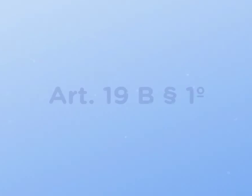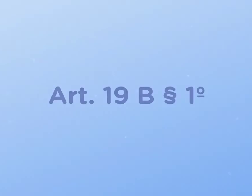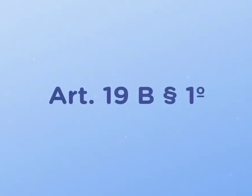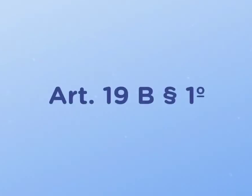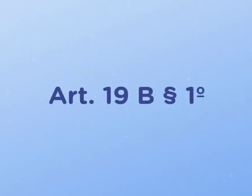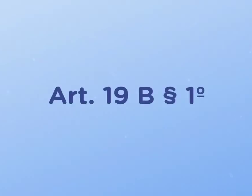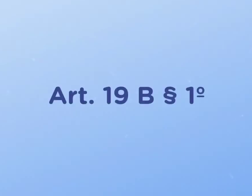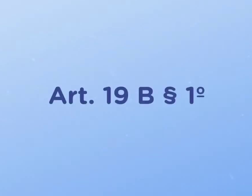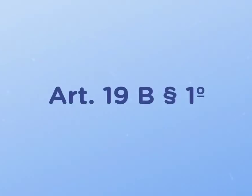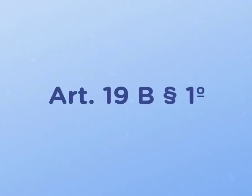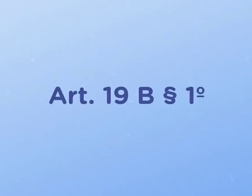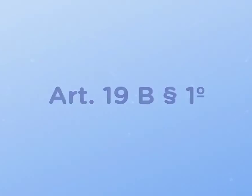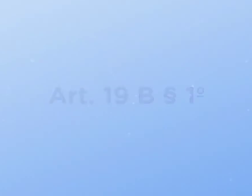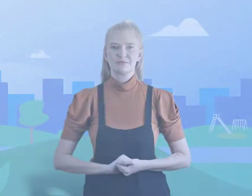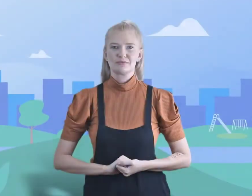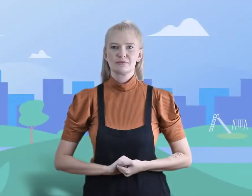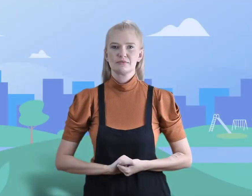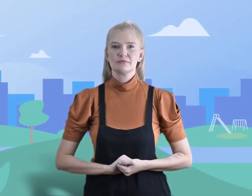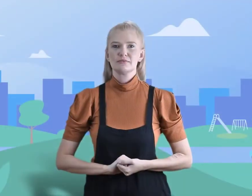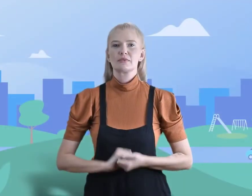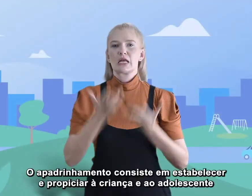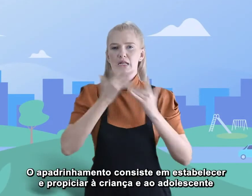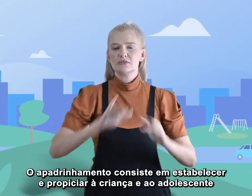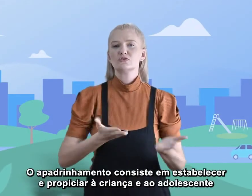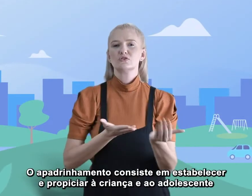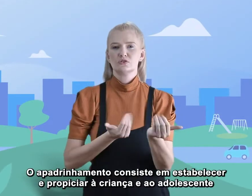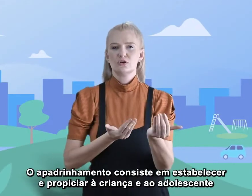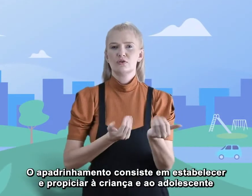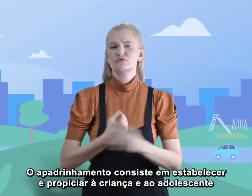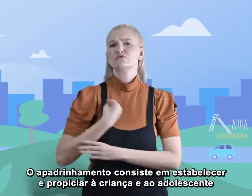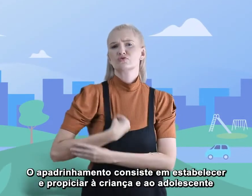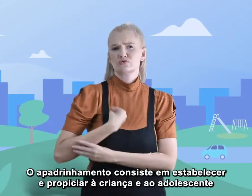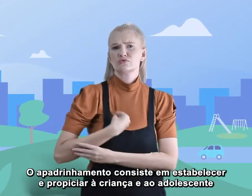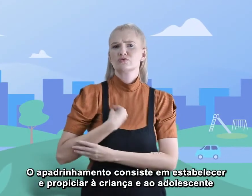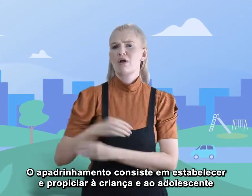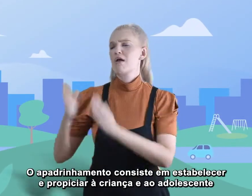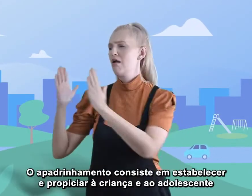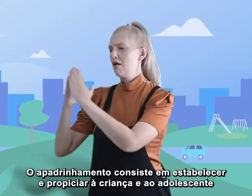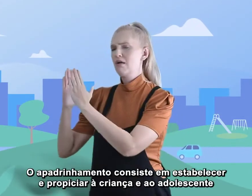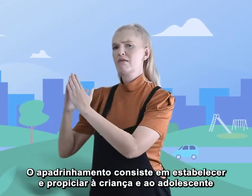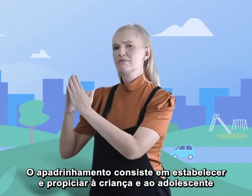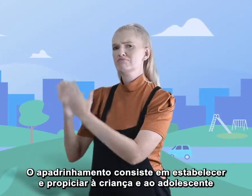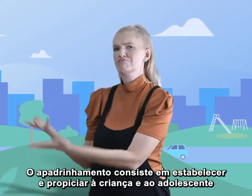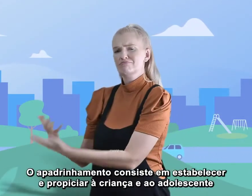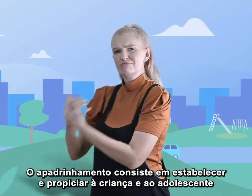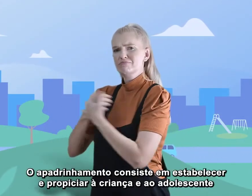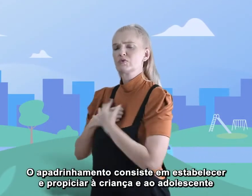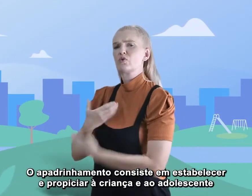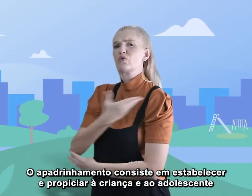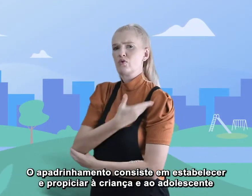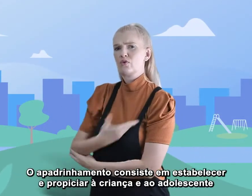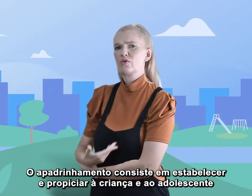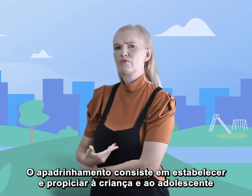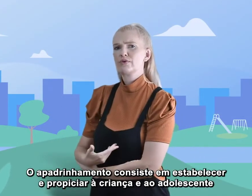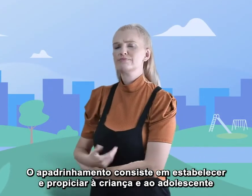Artigo 19b, parágrafo 1º. O apadrinhamento consiste em estabelecer e propiciar à